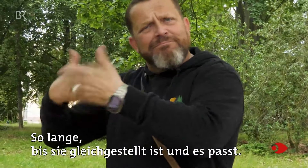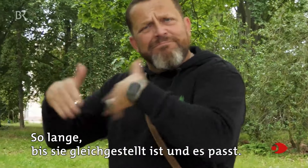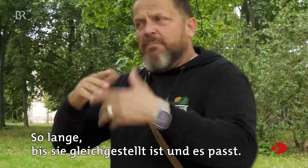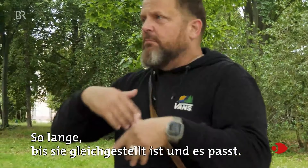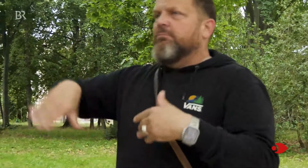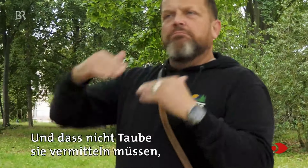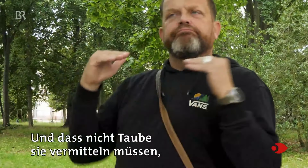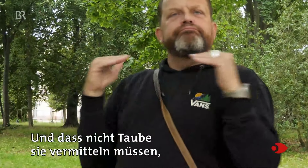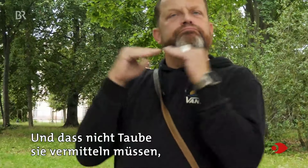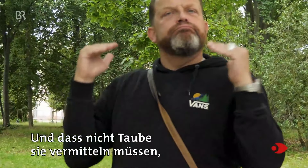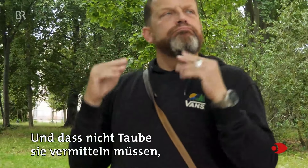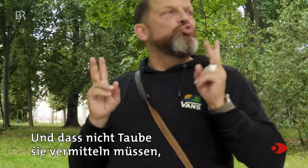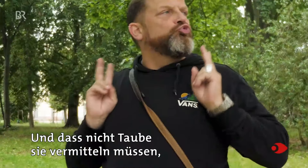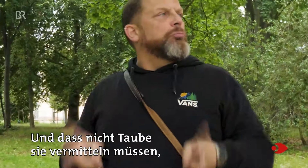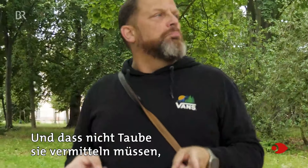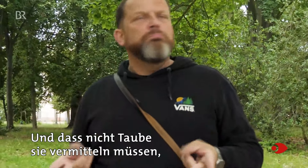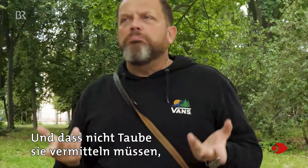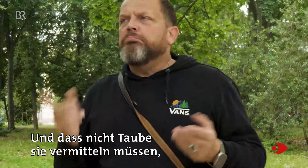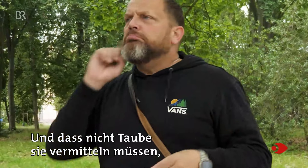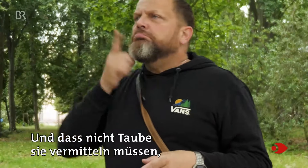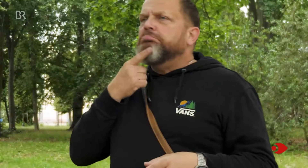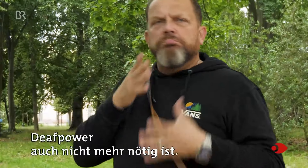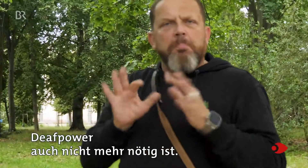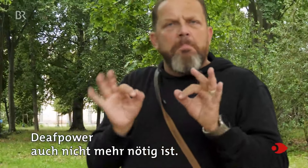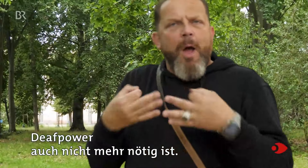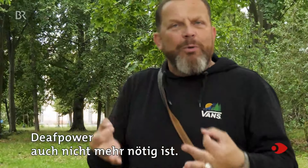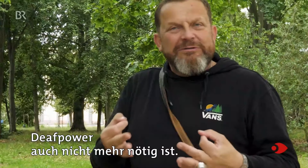passt. Und dass nicht Taube sie vermitteln müssen, Deafpower auch nicht